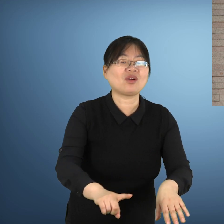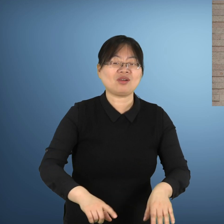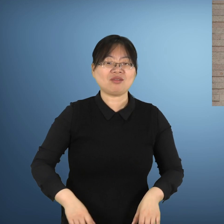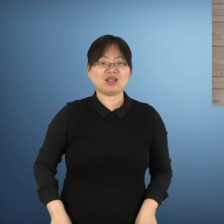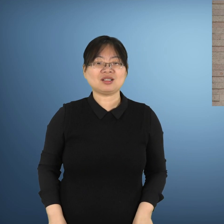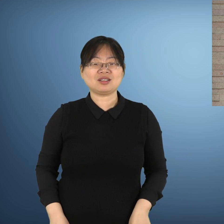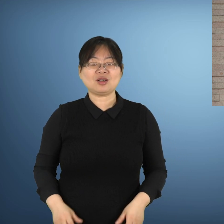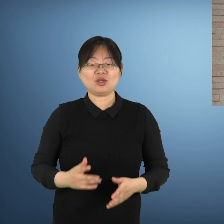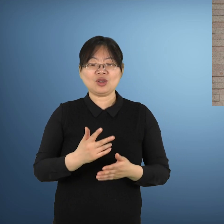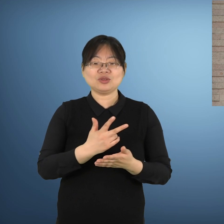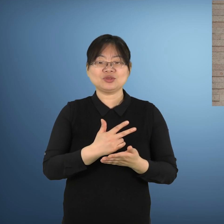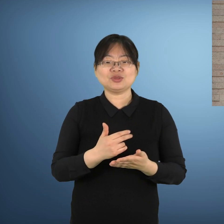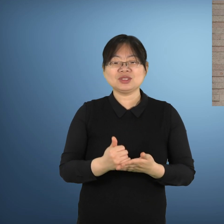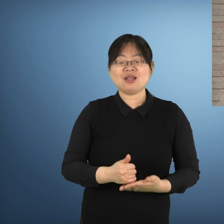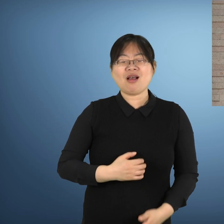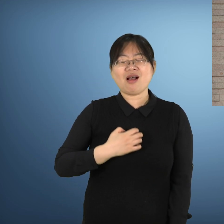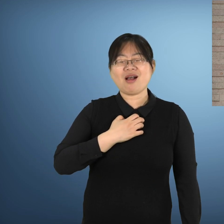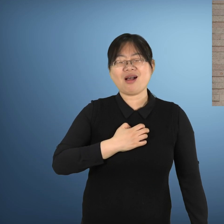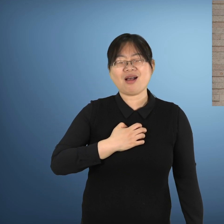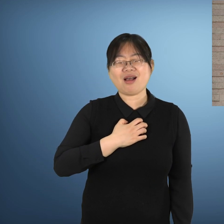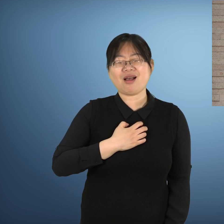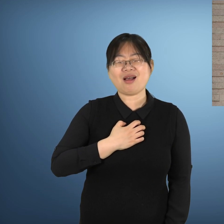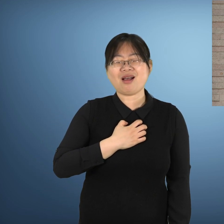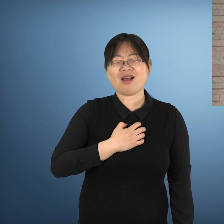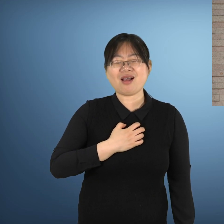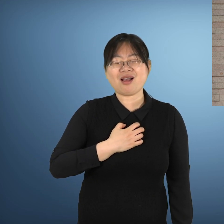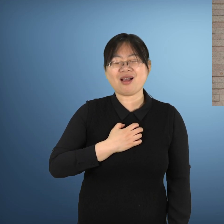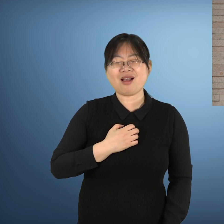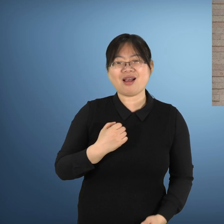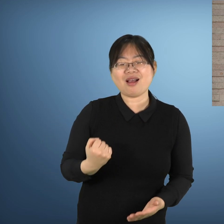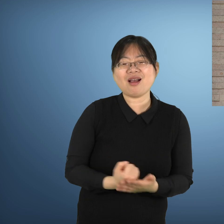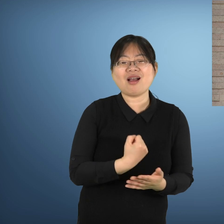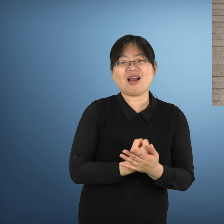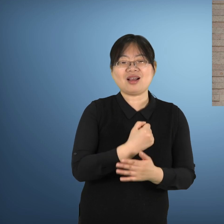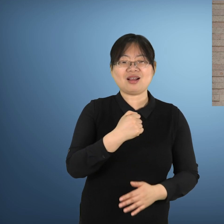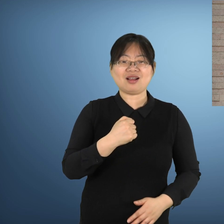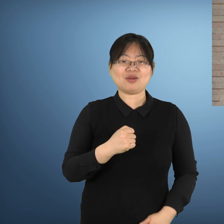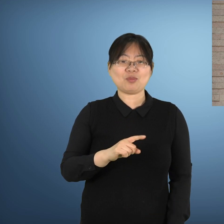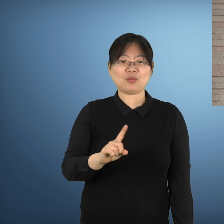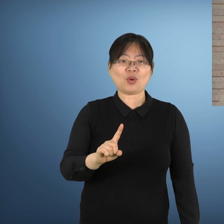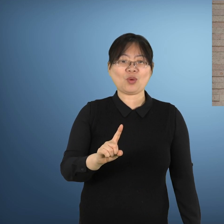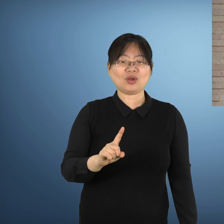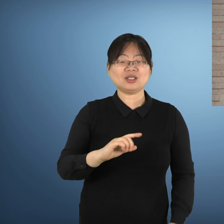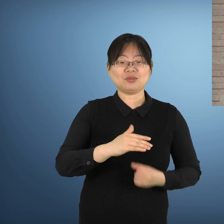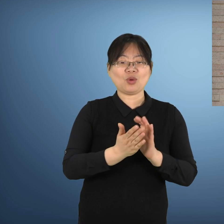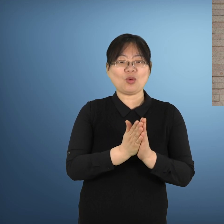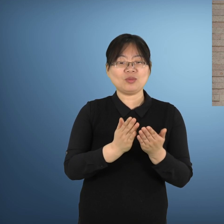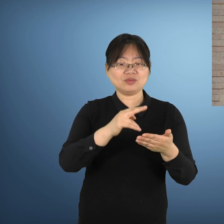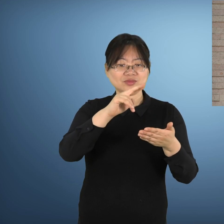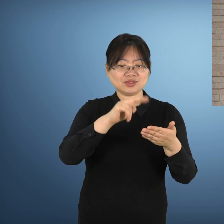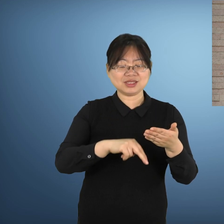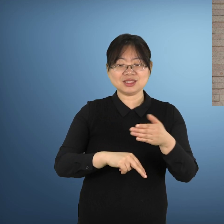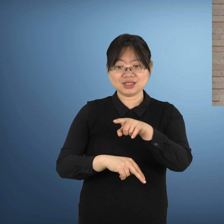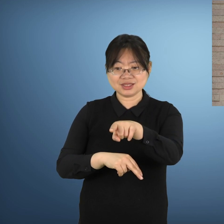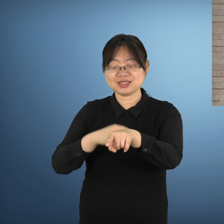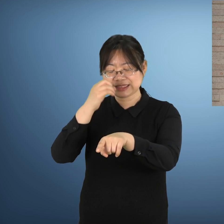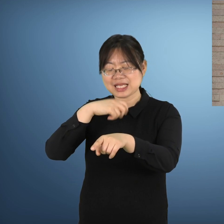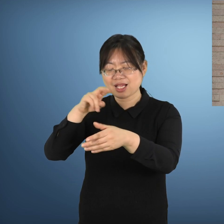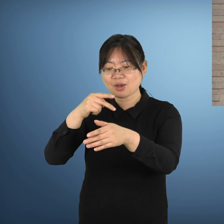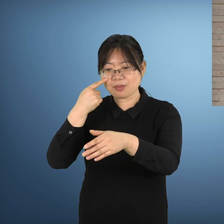그러자 주님이 속이 상해서, 그 본문은 여러분들이 그냥 읽으세요.